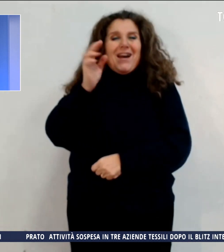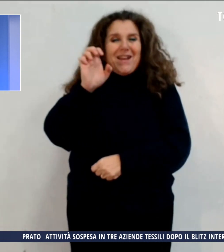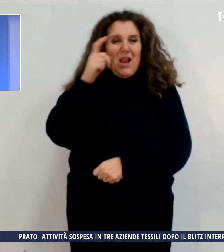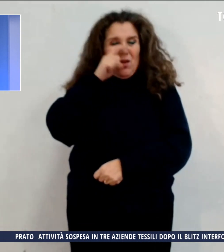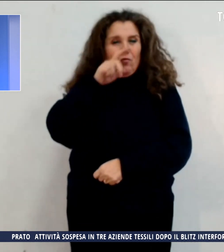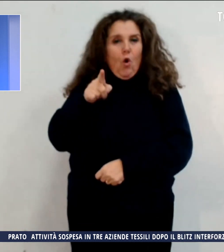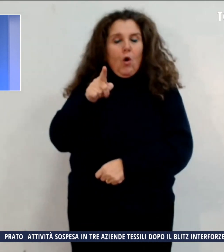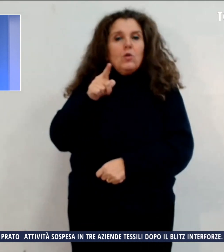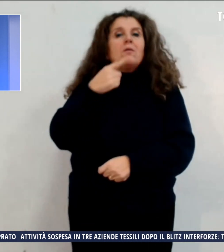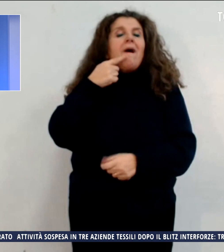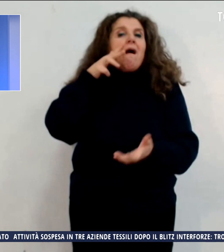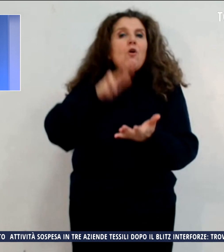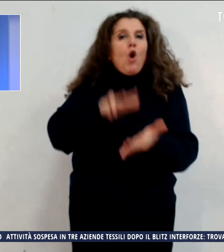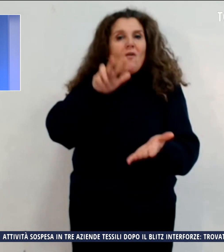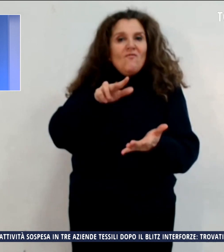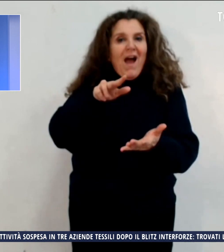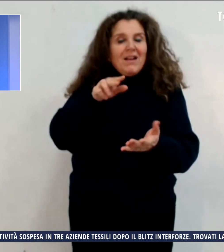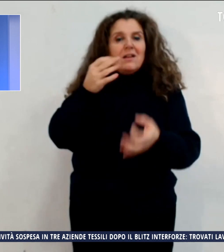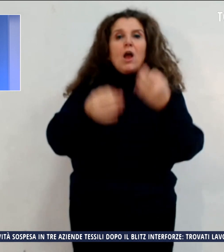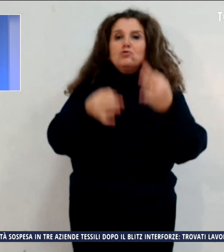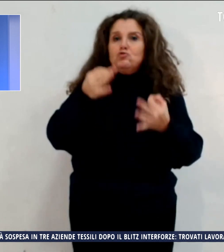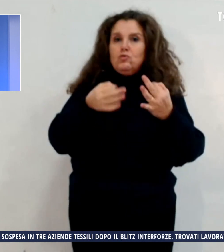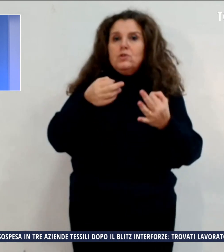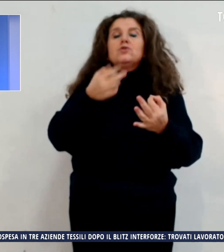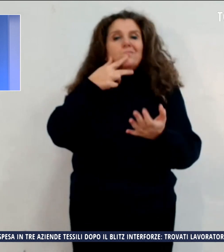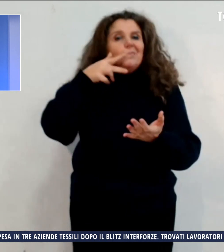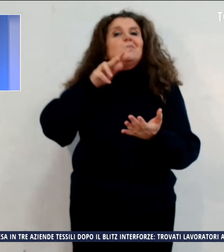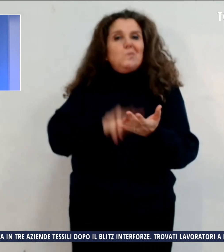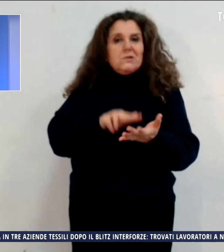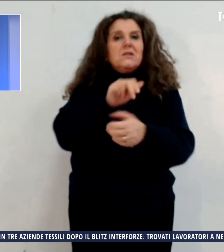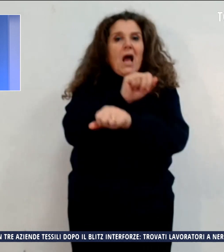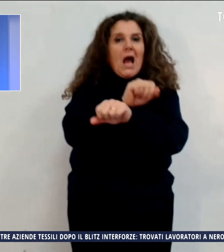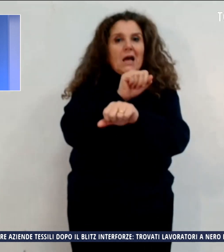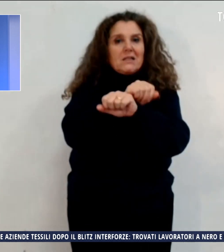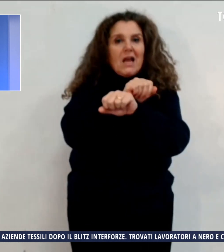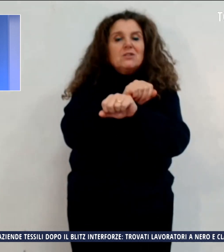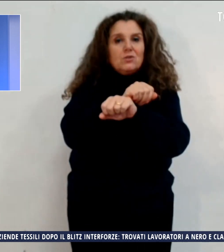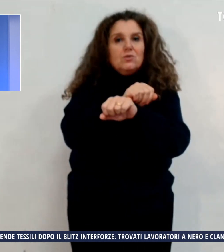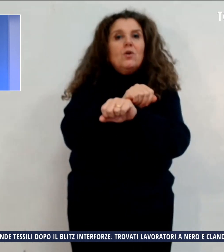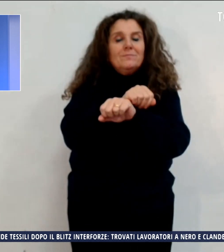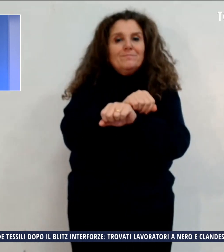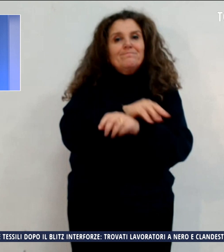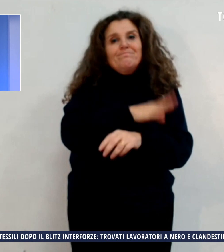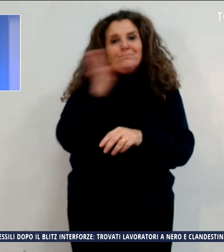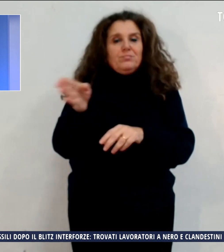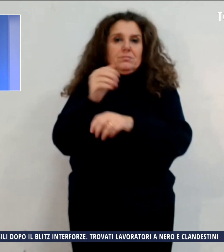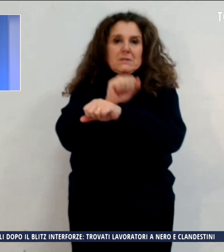convalida il giudice ha confermato l'arresto e disposto la custodia in carcere.